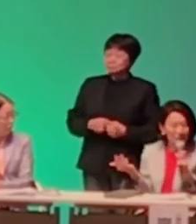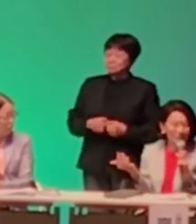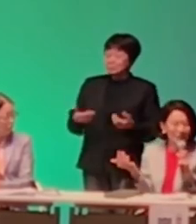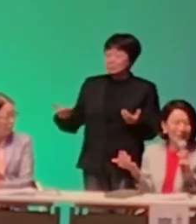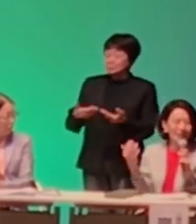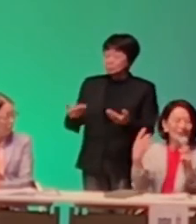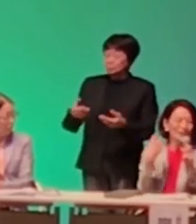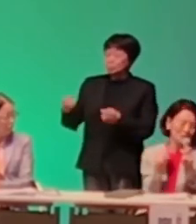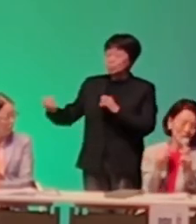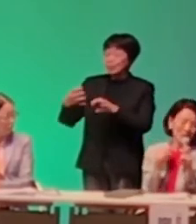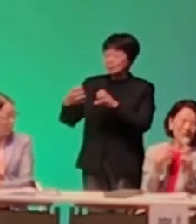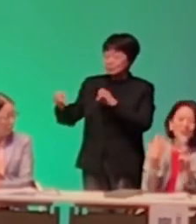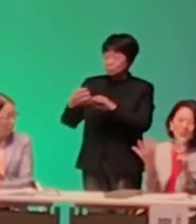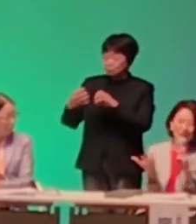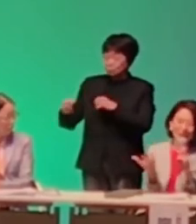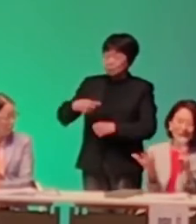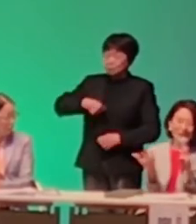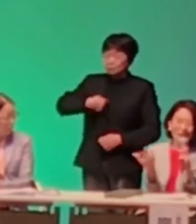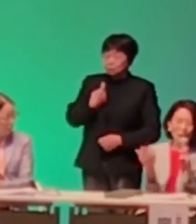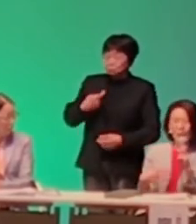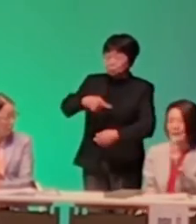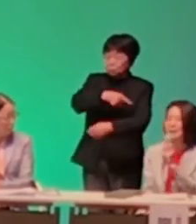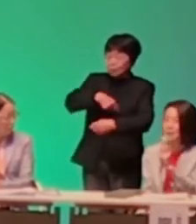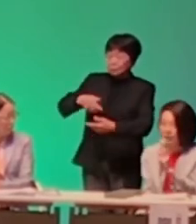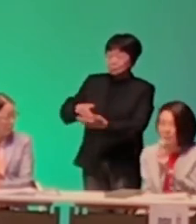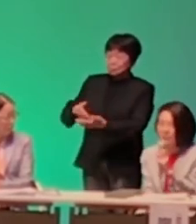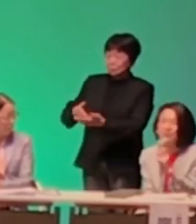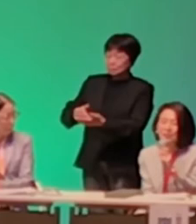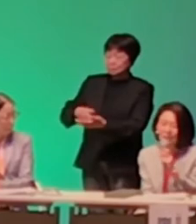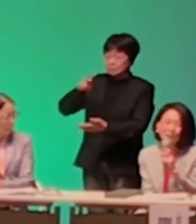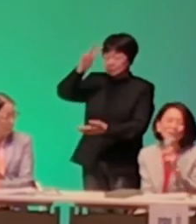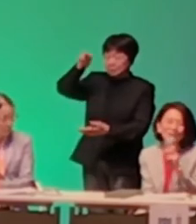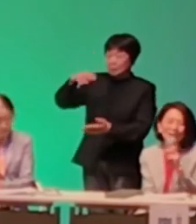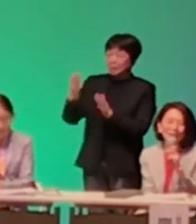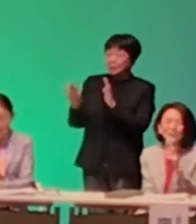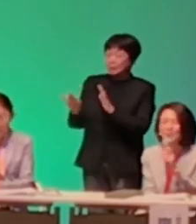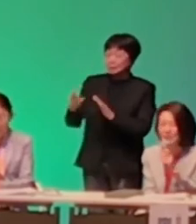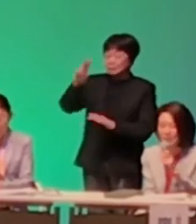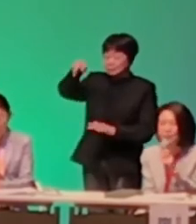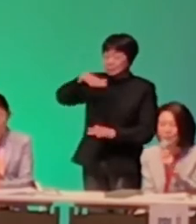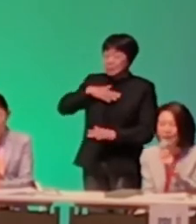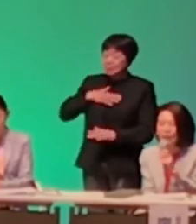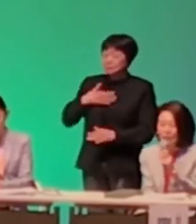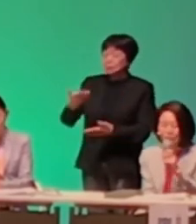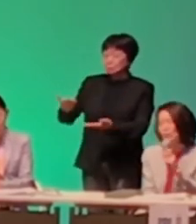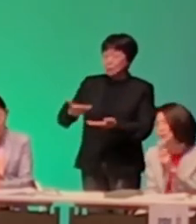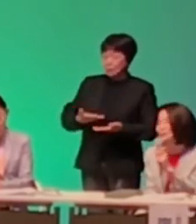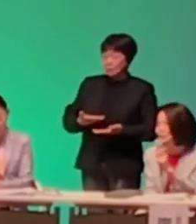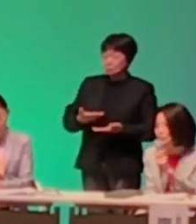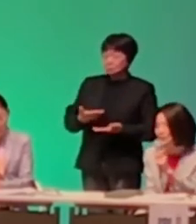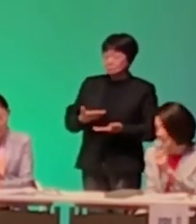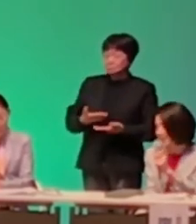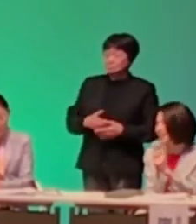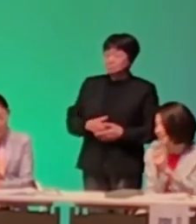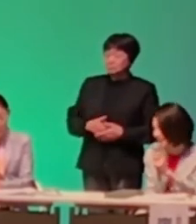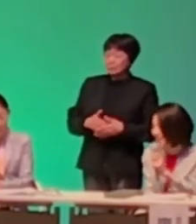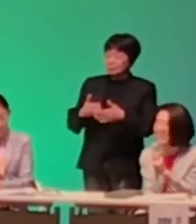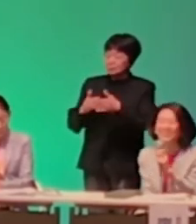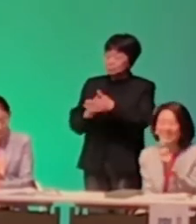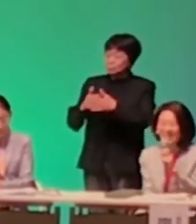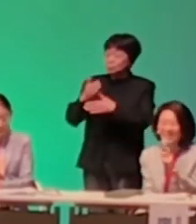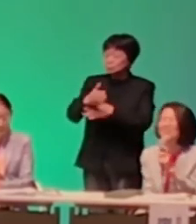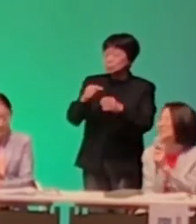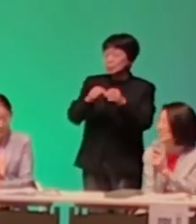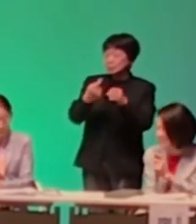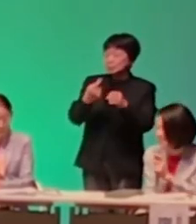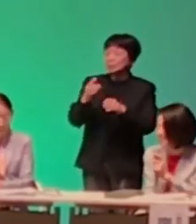事の話をしながら、自分の話をしながら、こう分かってもらう、知ってもらうという機会を作れたことが、その克服するきっかけになった